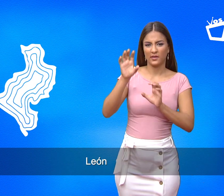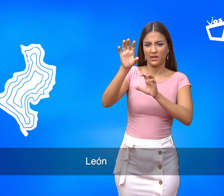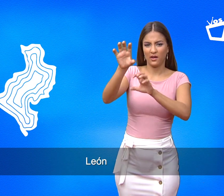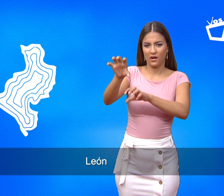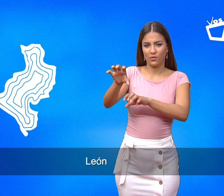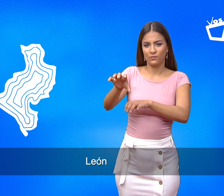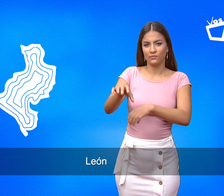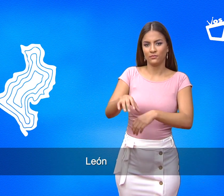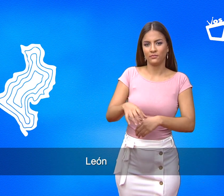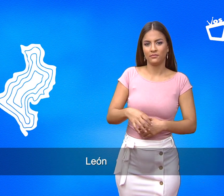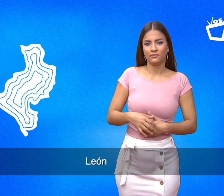leon